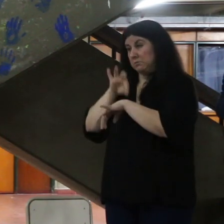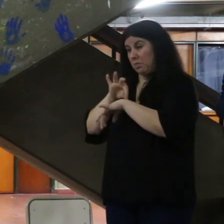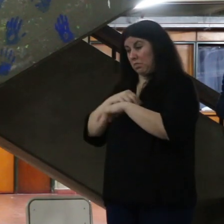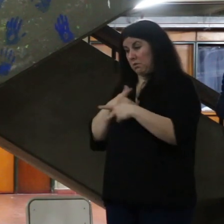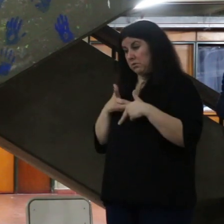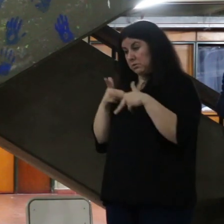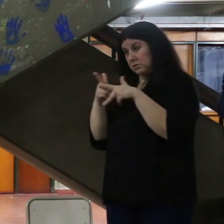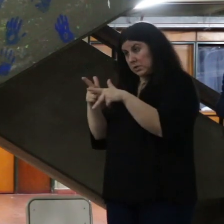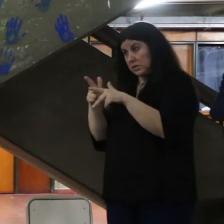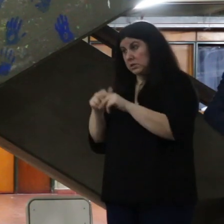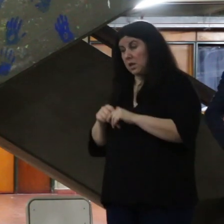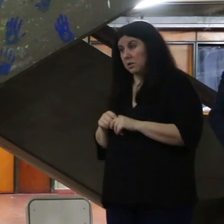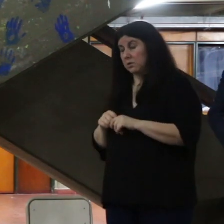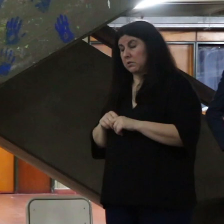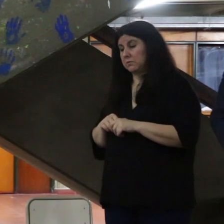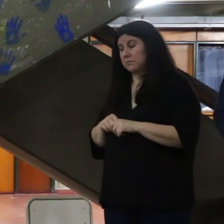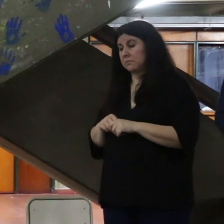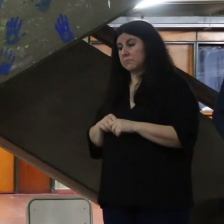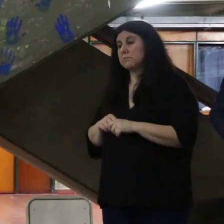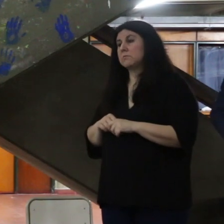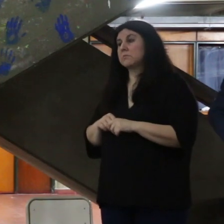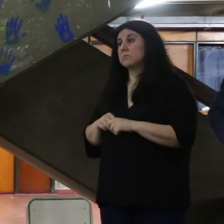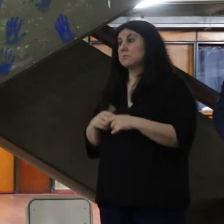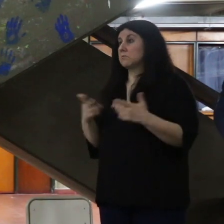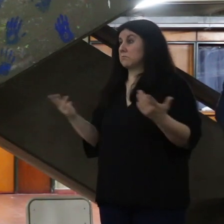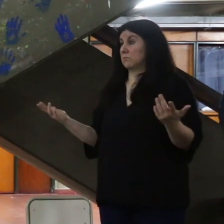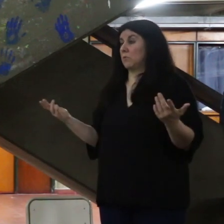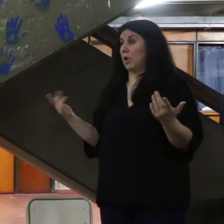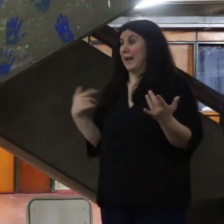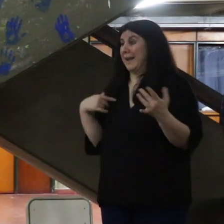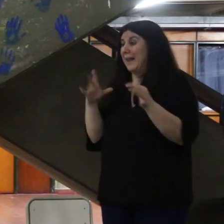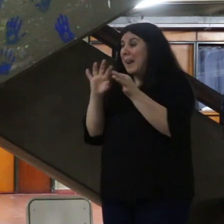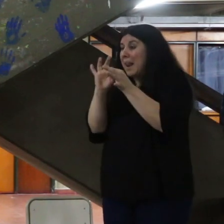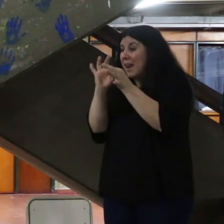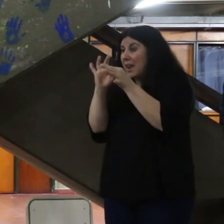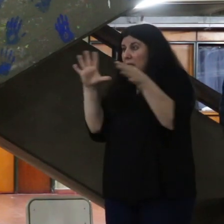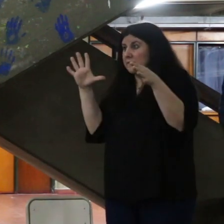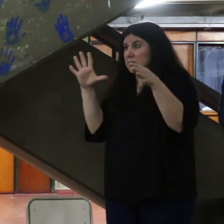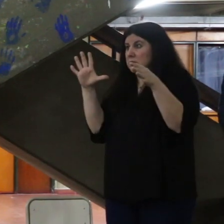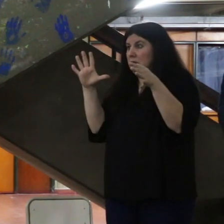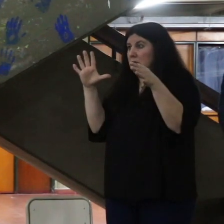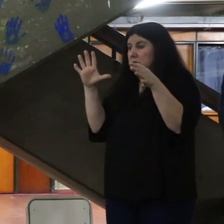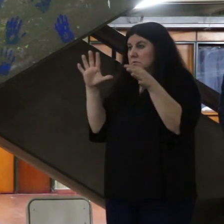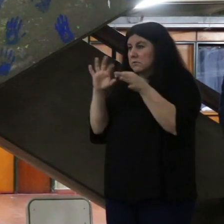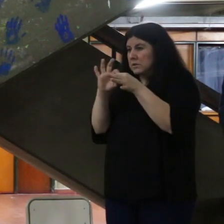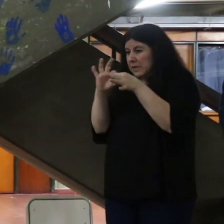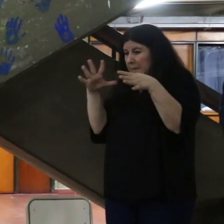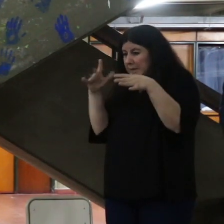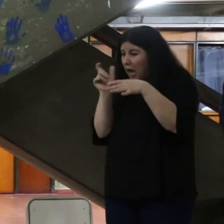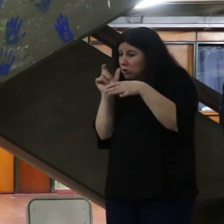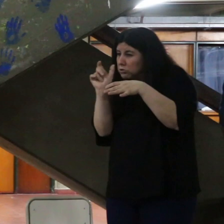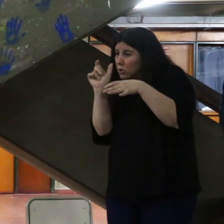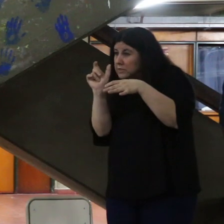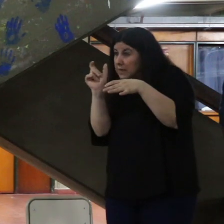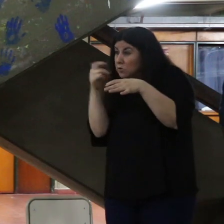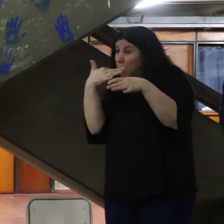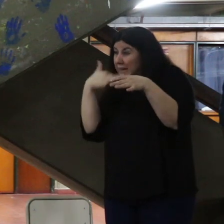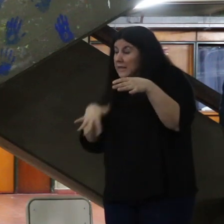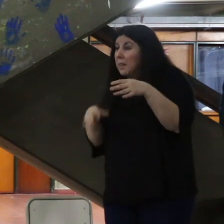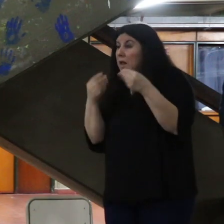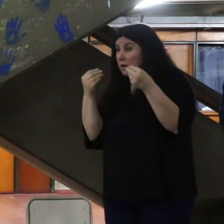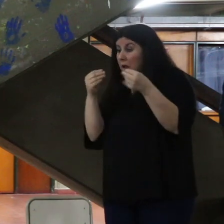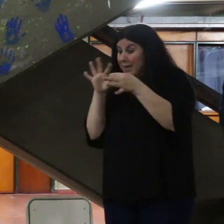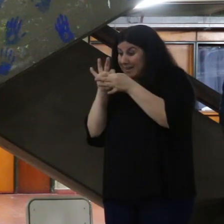es una atrocidad, porque la libertad solo puede ser entendida en el marco de la